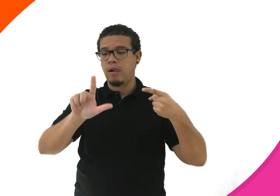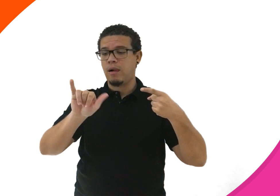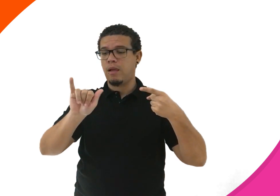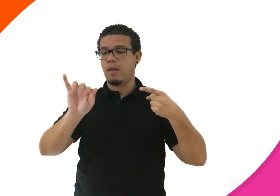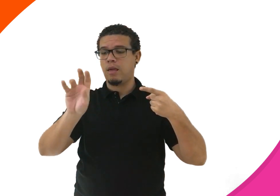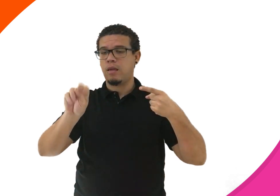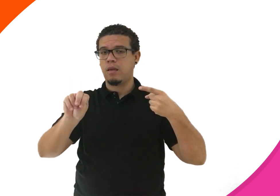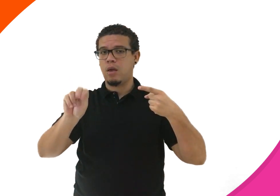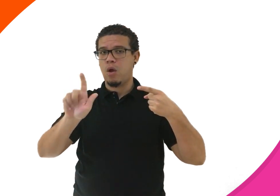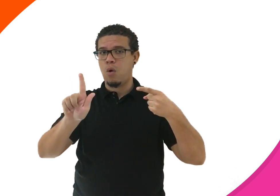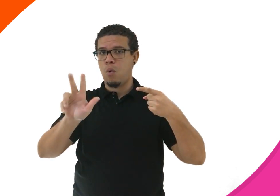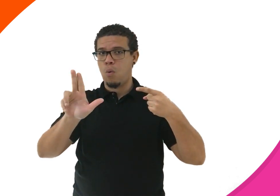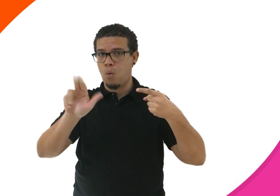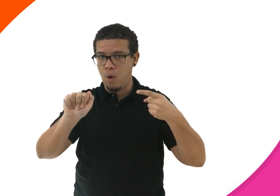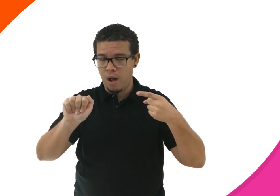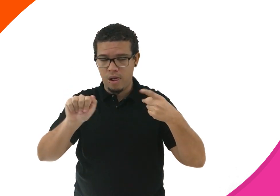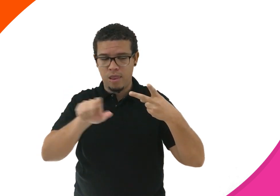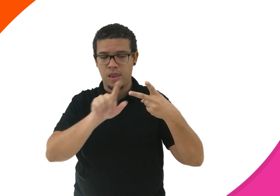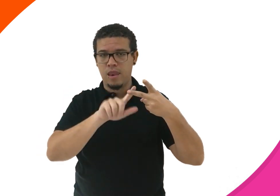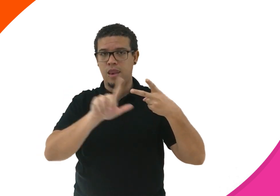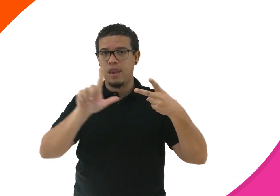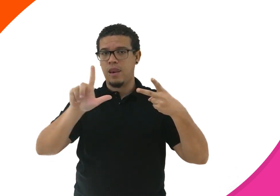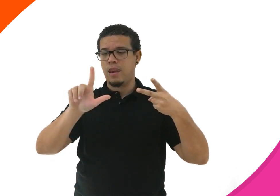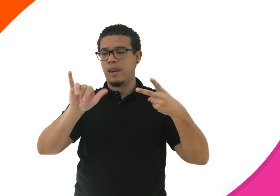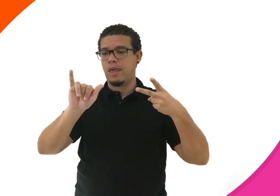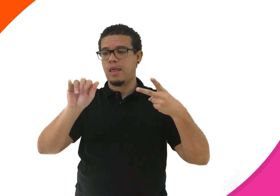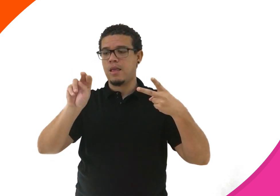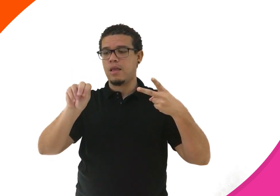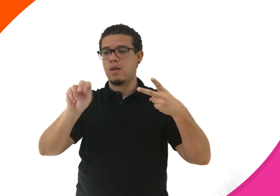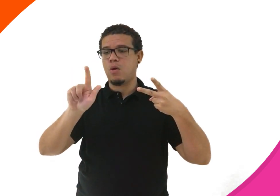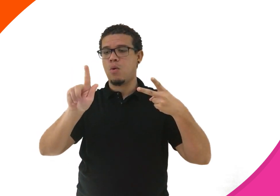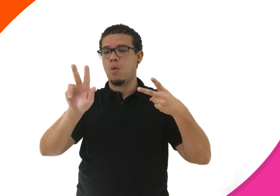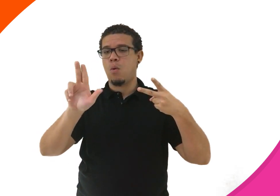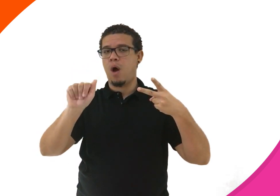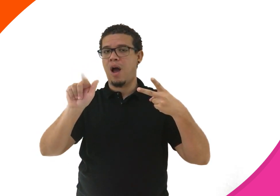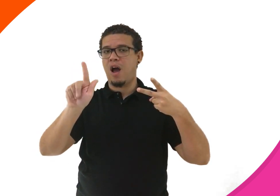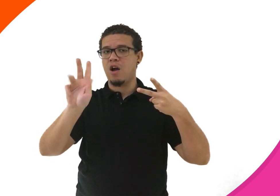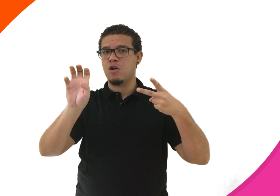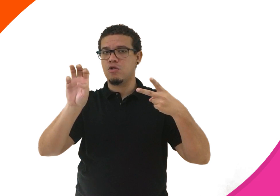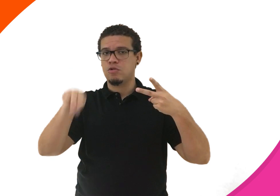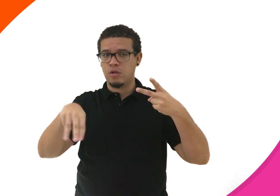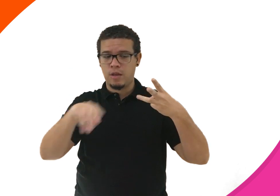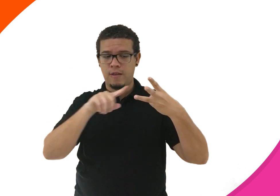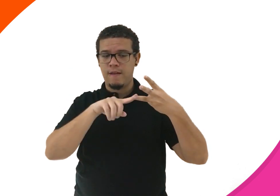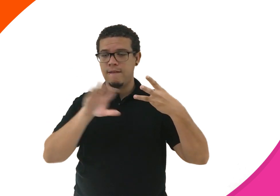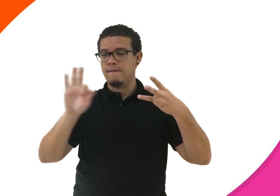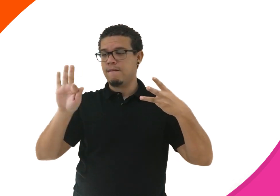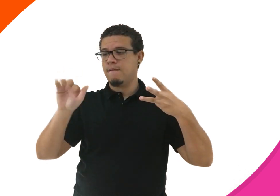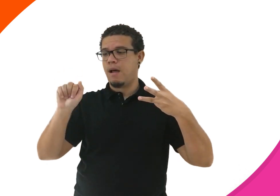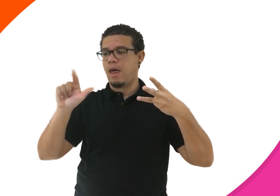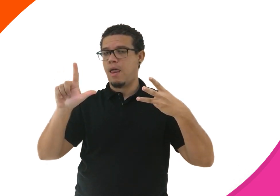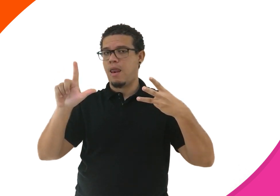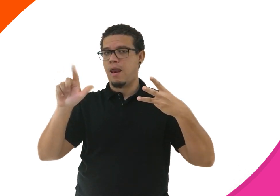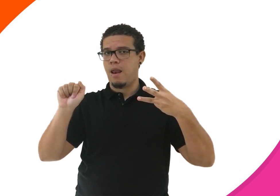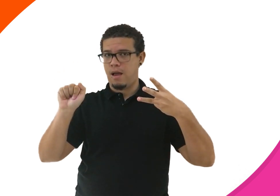Dentro dessas produções temos a língua, temos a linguagem e temos a